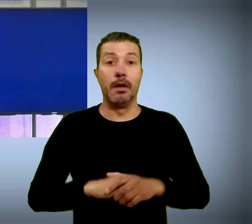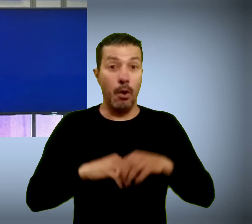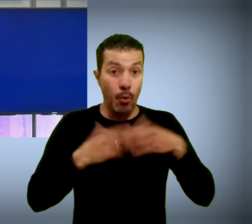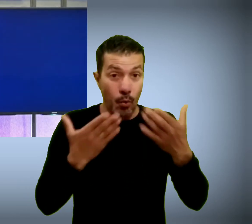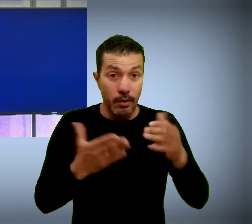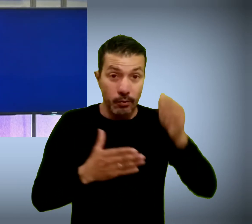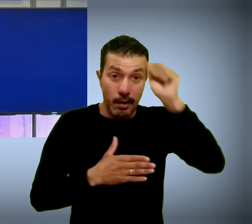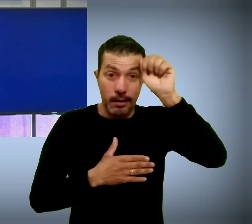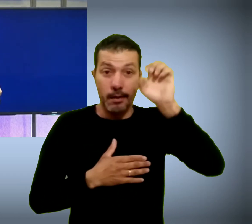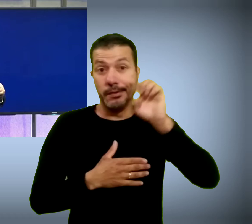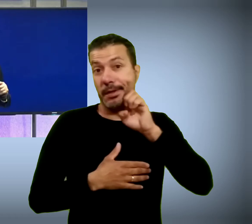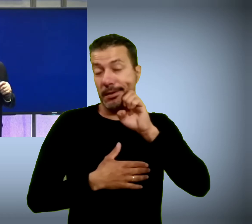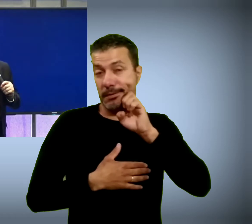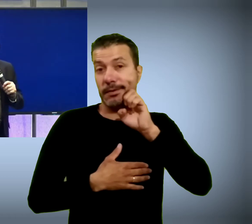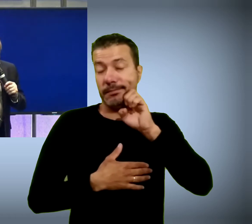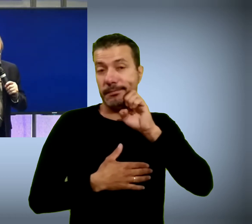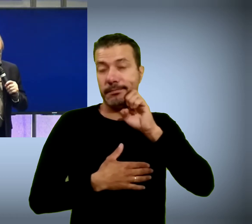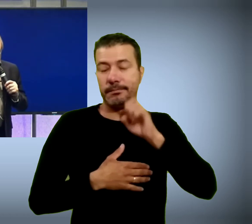Quando Adão e Eva